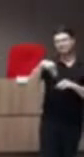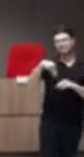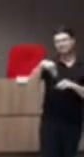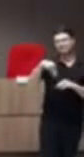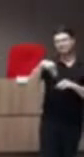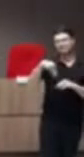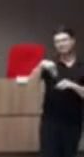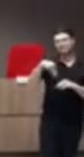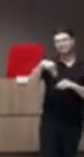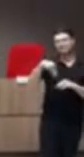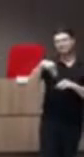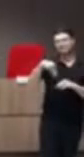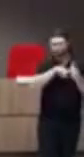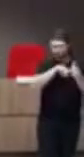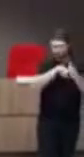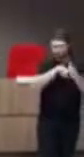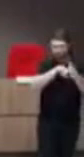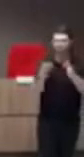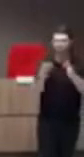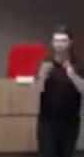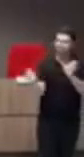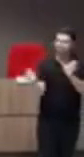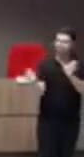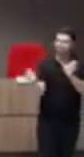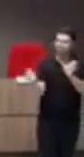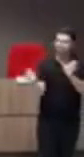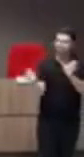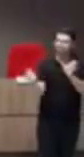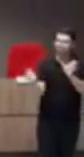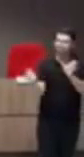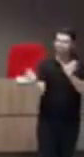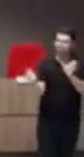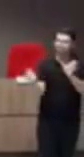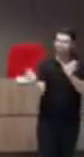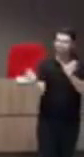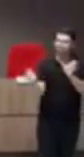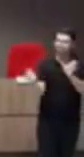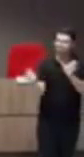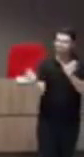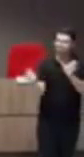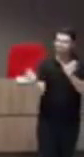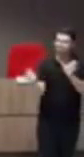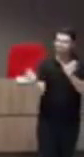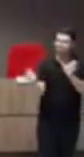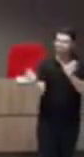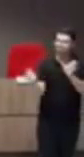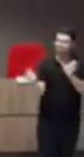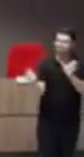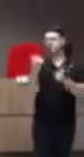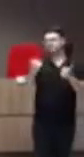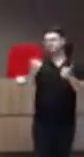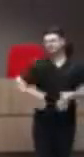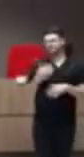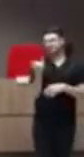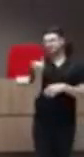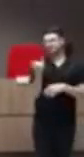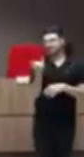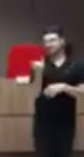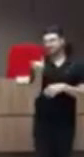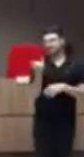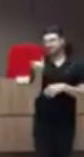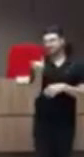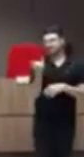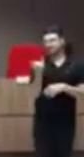objetos de análise para esse relatório, né? E aí, antecipadamente, acho que é importante dizer, a